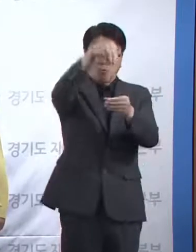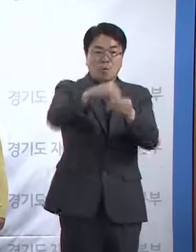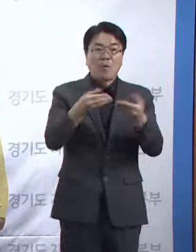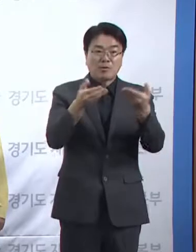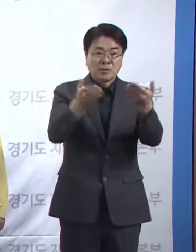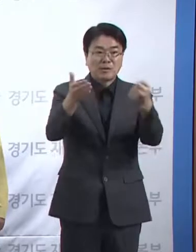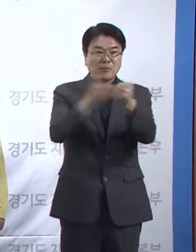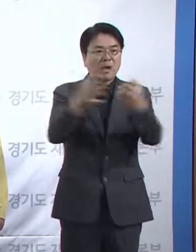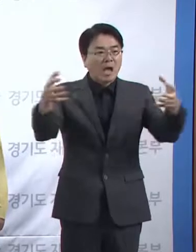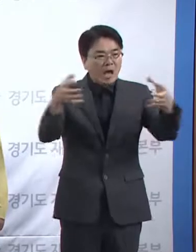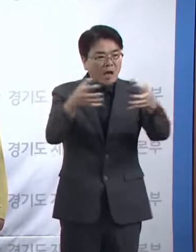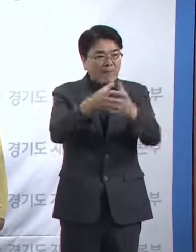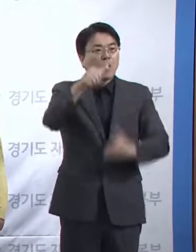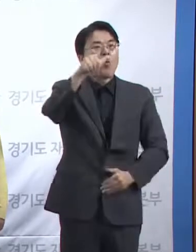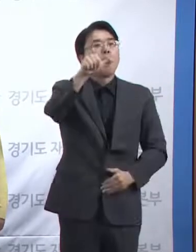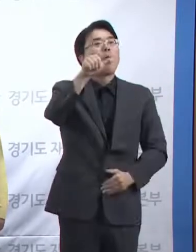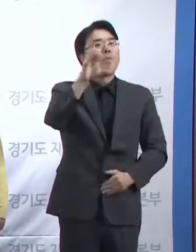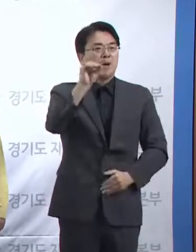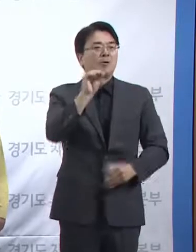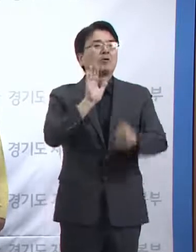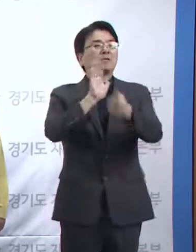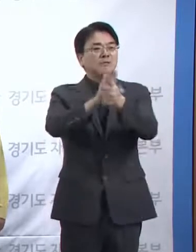총 5만 원을 지원하게 됩니다.